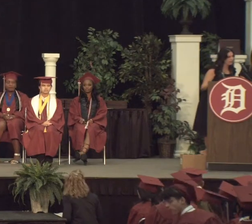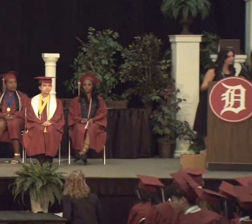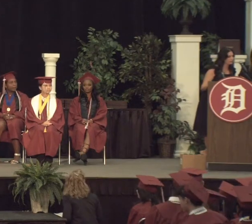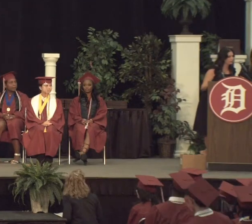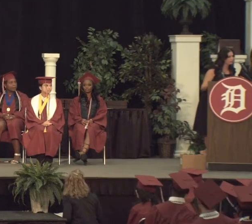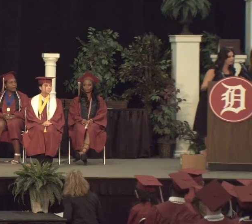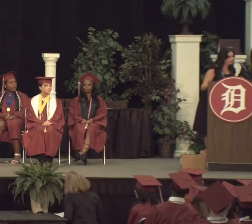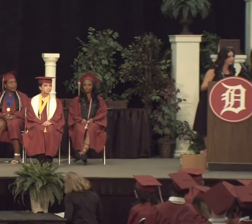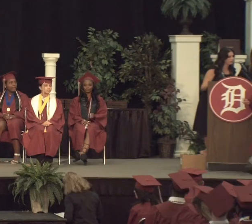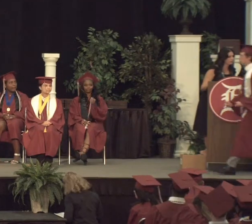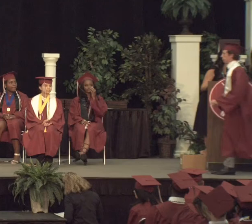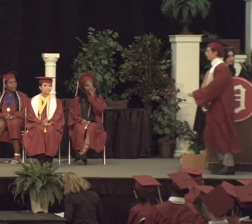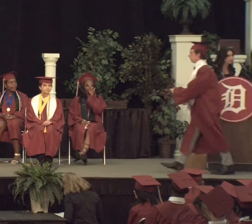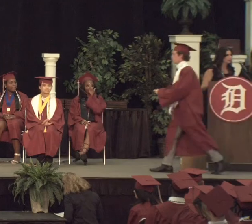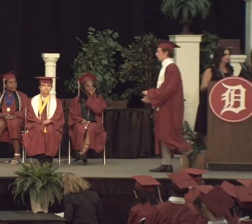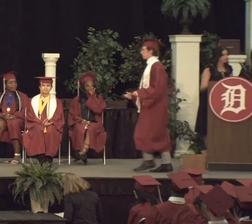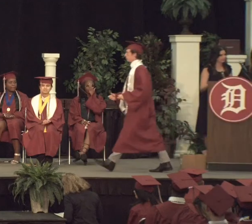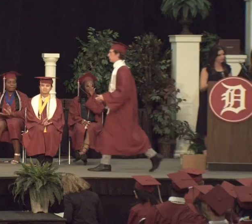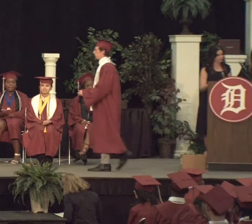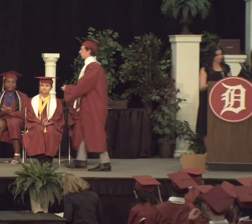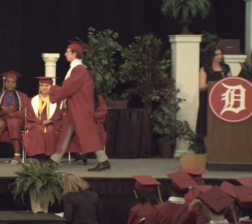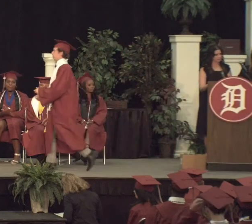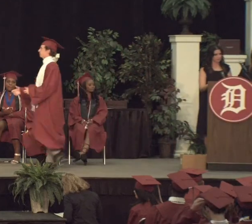Bradley Hubbard Jr., cum laude.